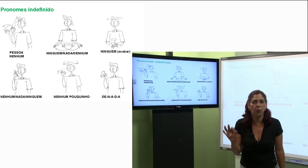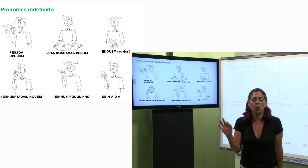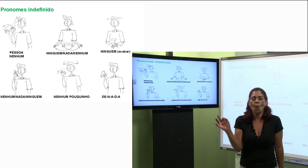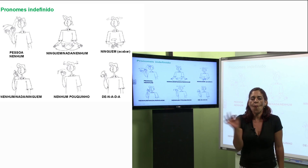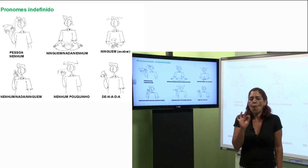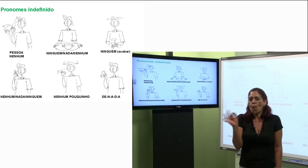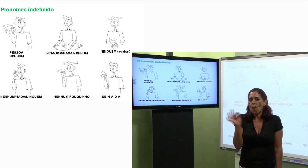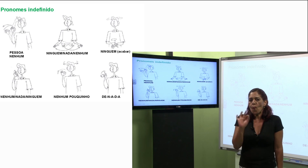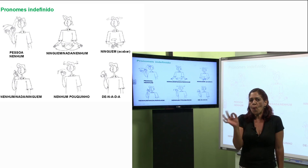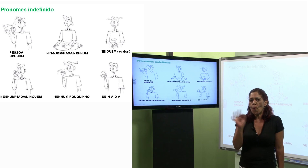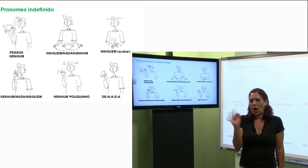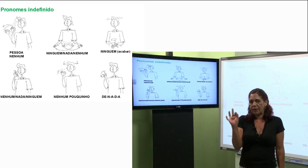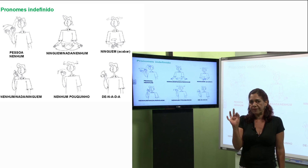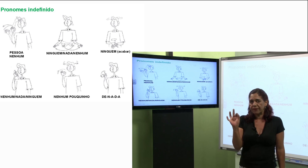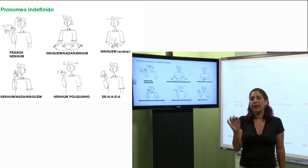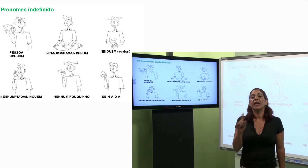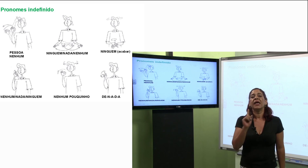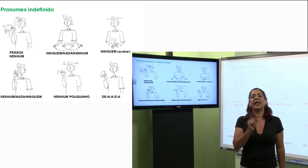expressão facial.